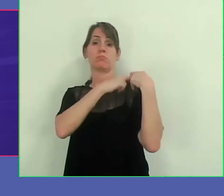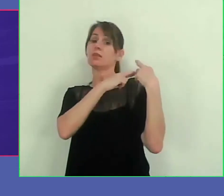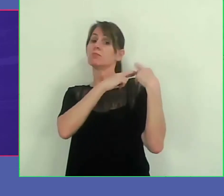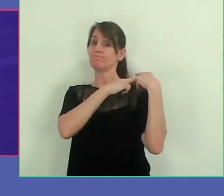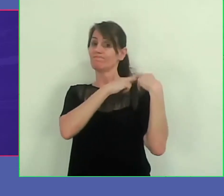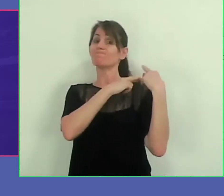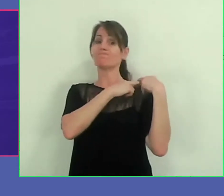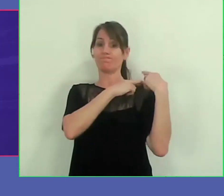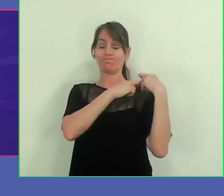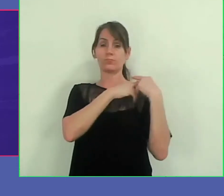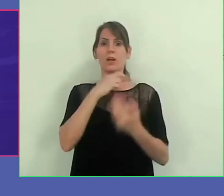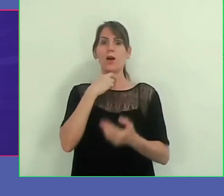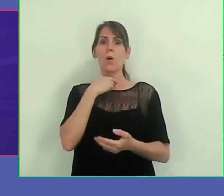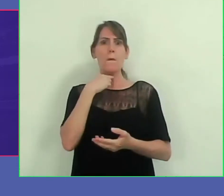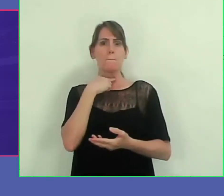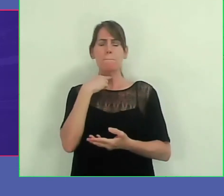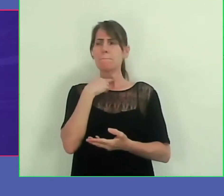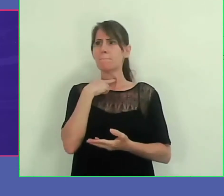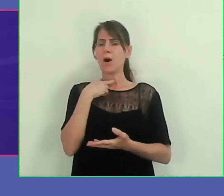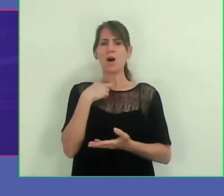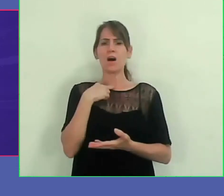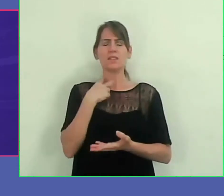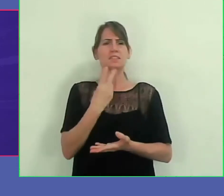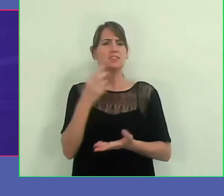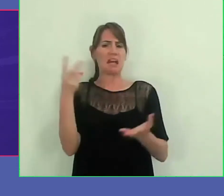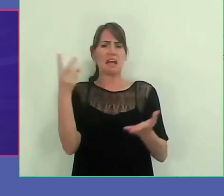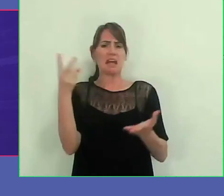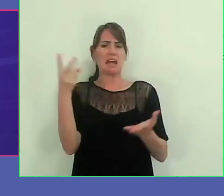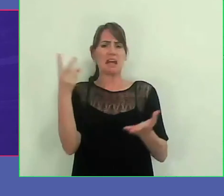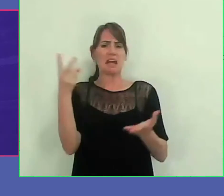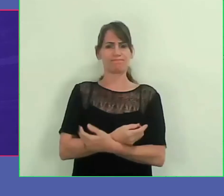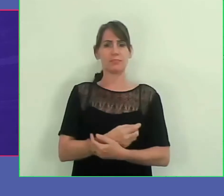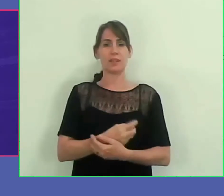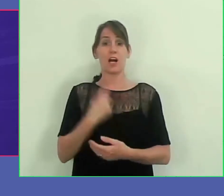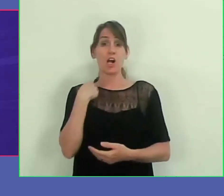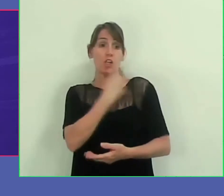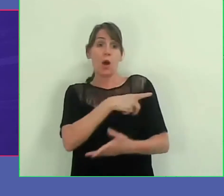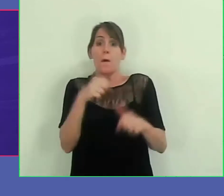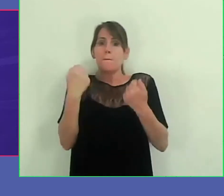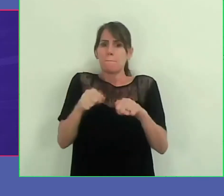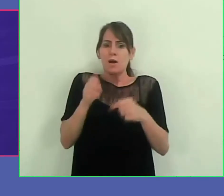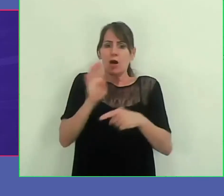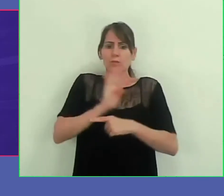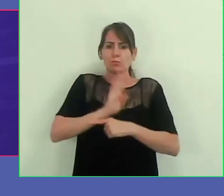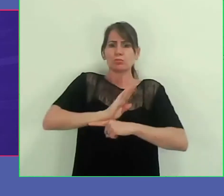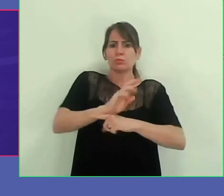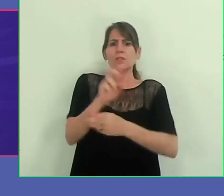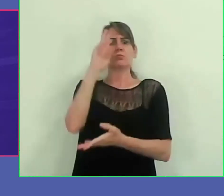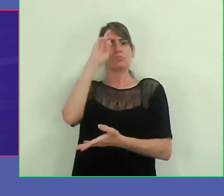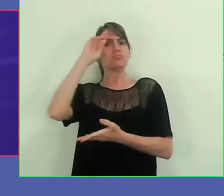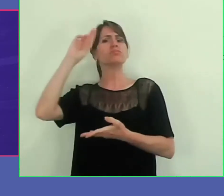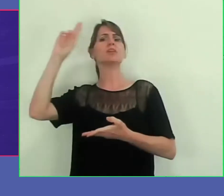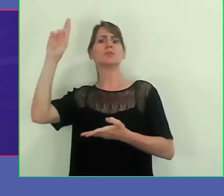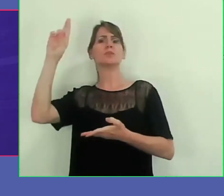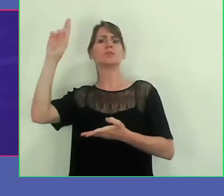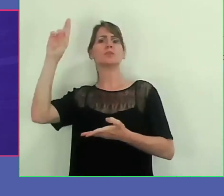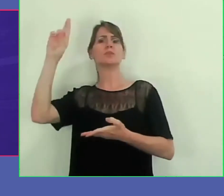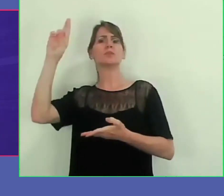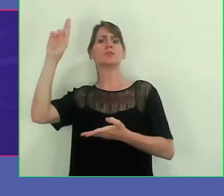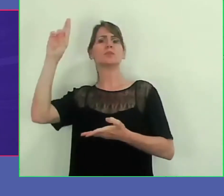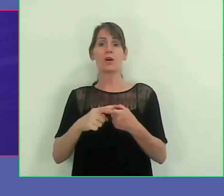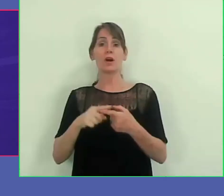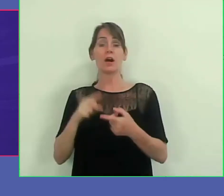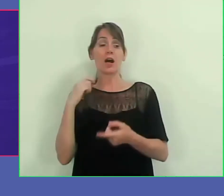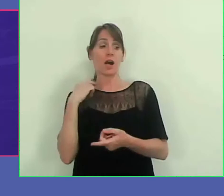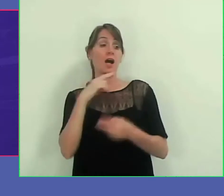falhar. Nós precisamos cooperar com o Senhor, porque a responsabilidade é dele e